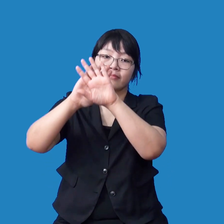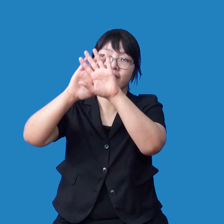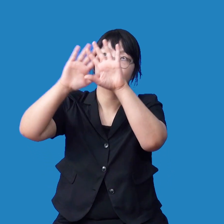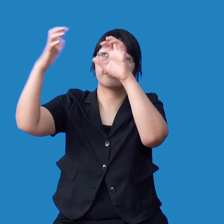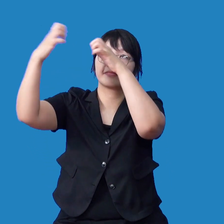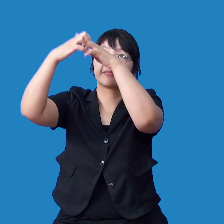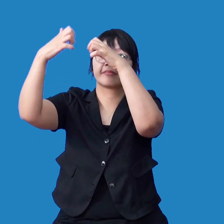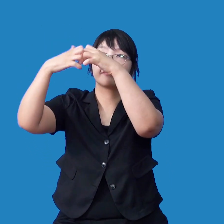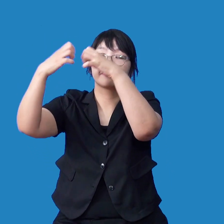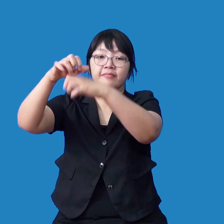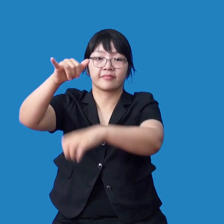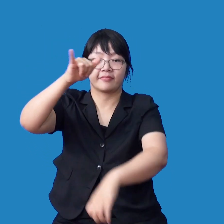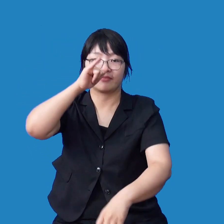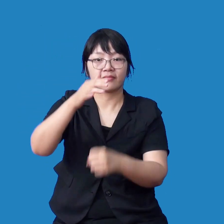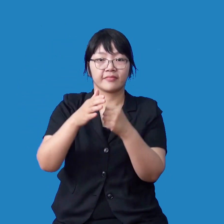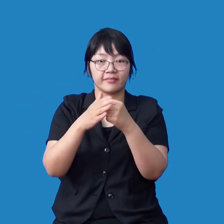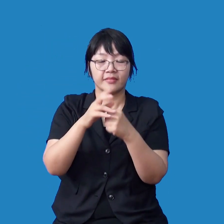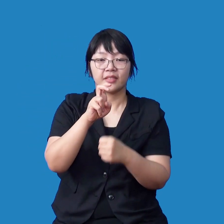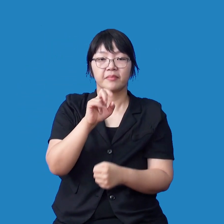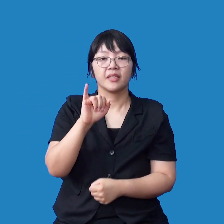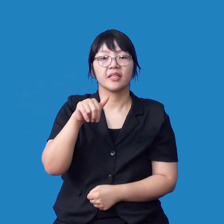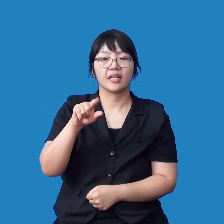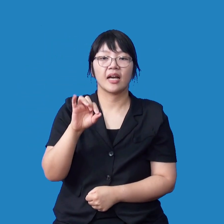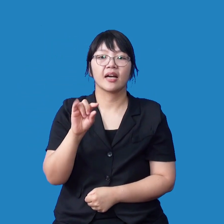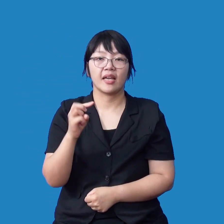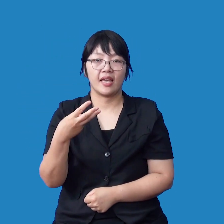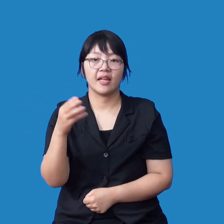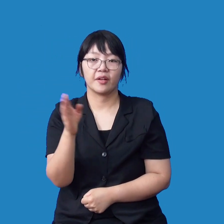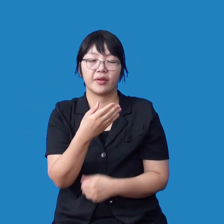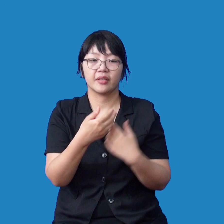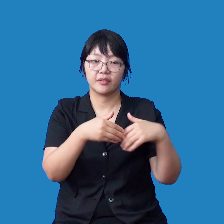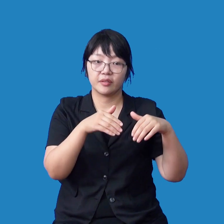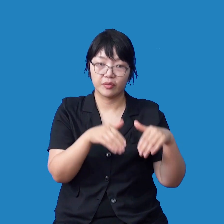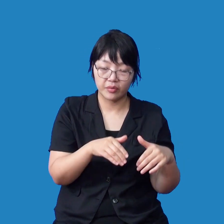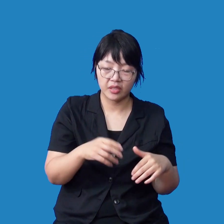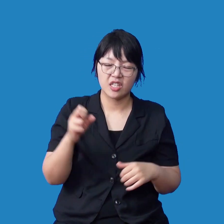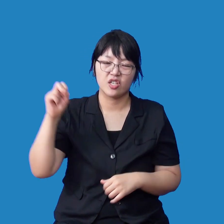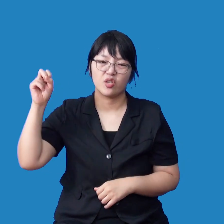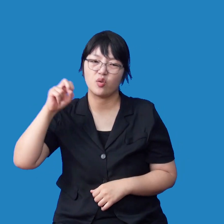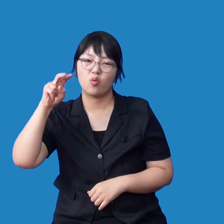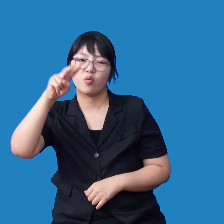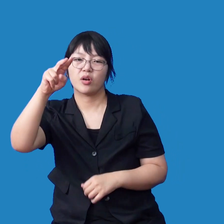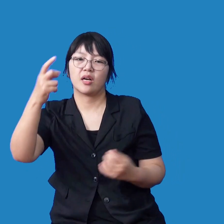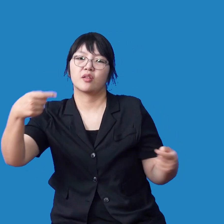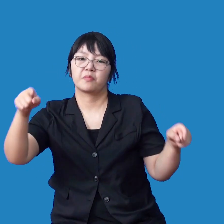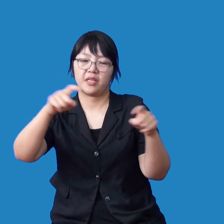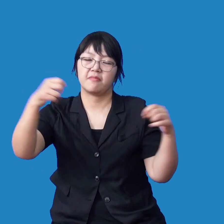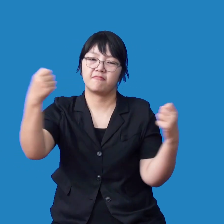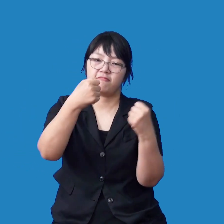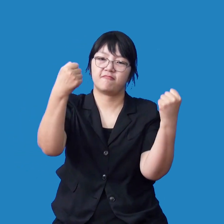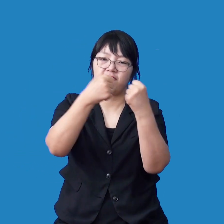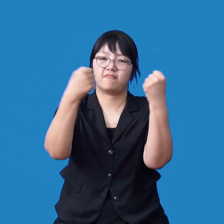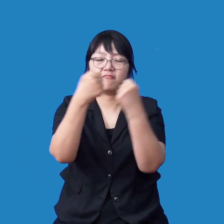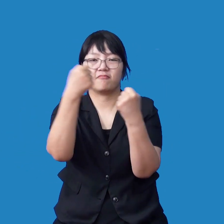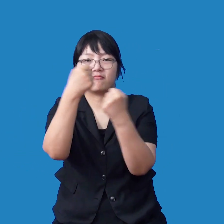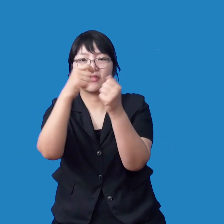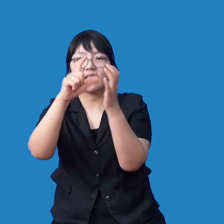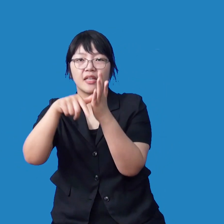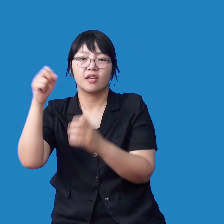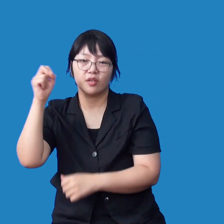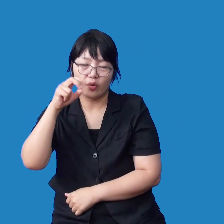하늘에 전쟁이 있으니 미가엘과 그의 사자들이 용과 더불어 싸울세 용과